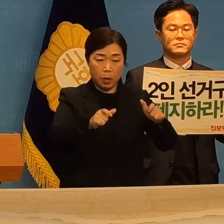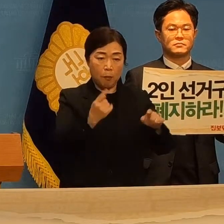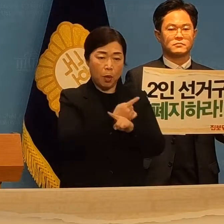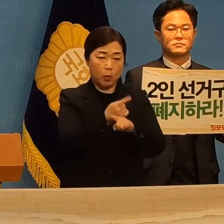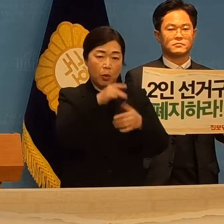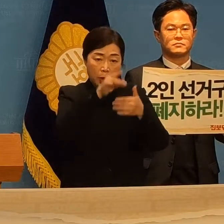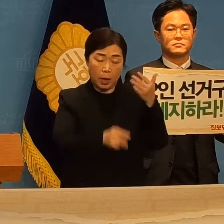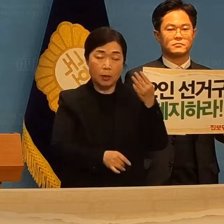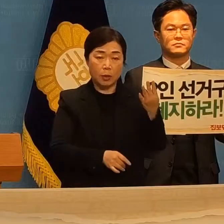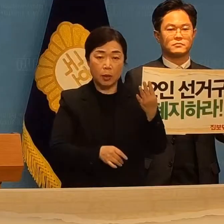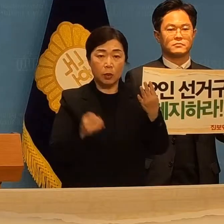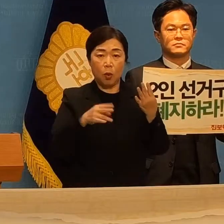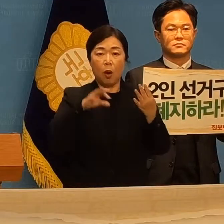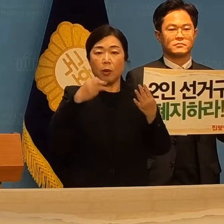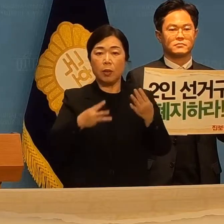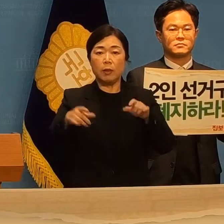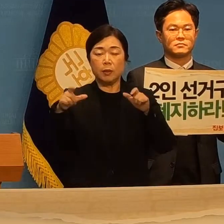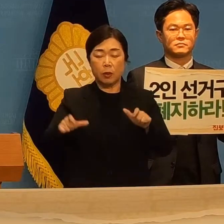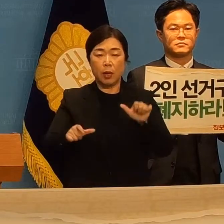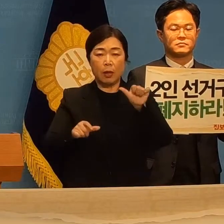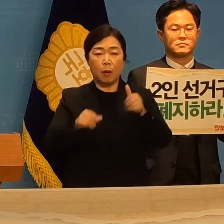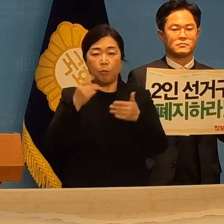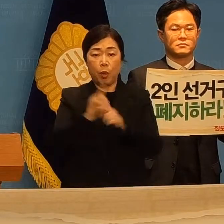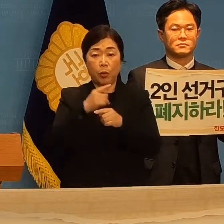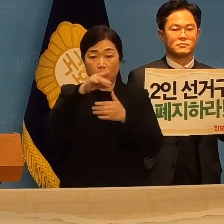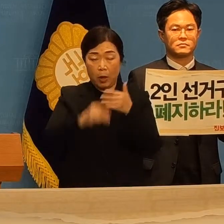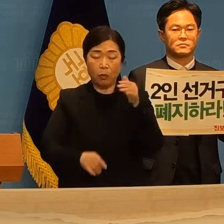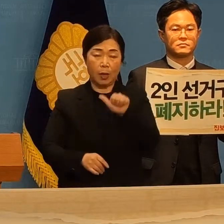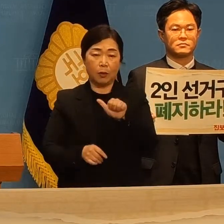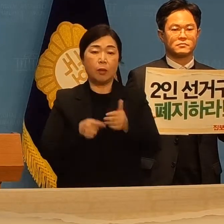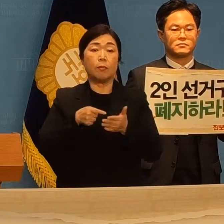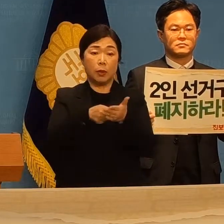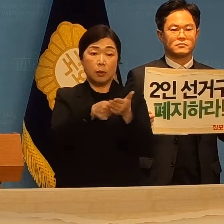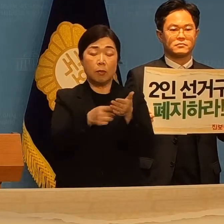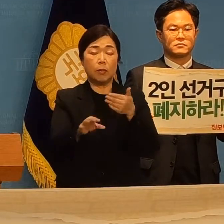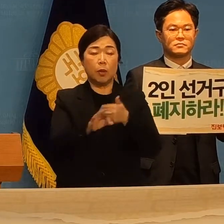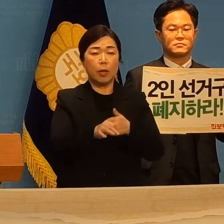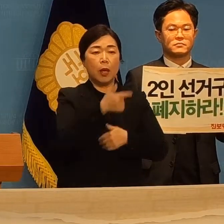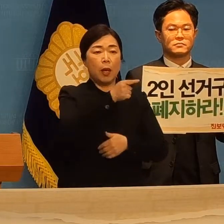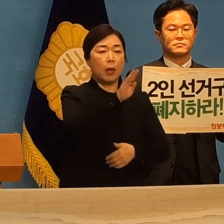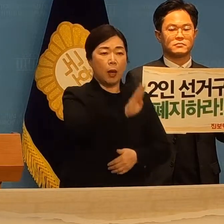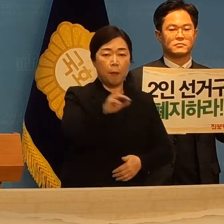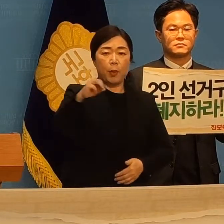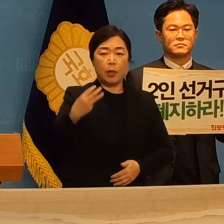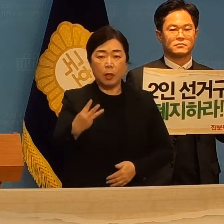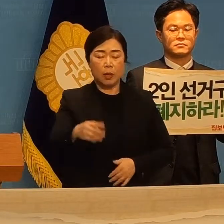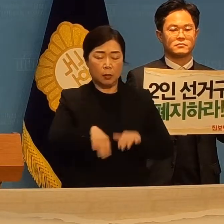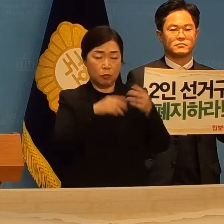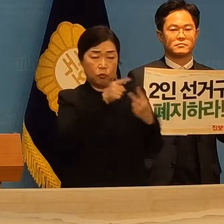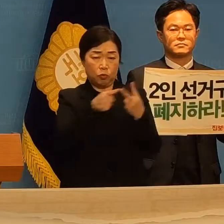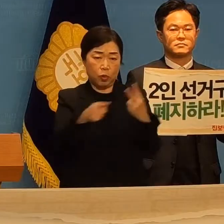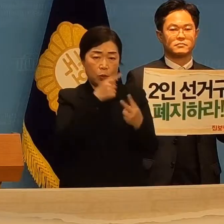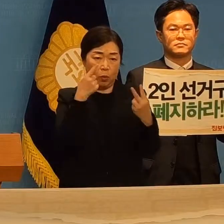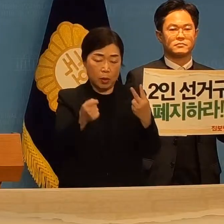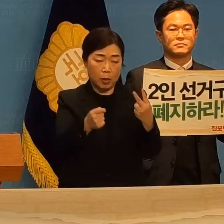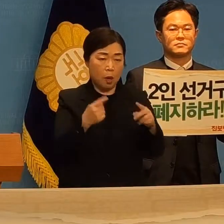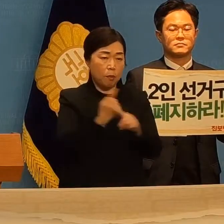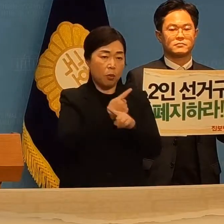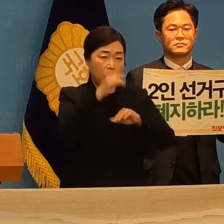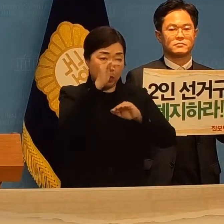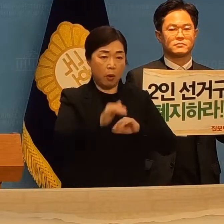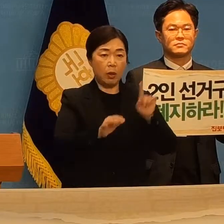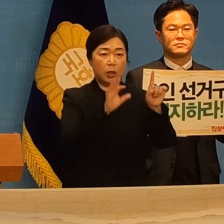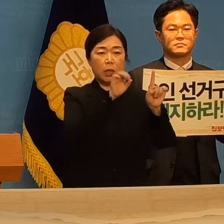을지역 5가지 변경안이 제출되었는데요. 결론부터 말씀드리면 갑을 모두 변경안 1안이 적합할